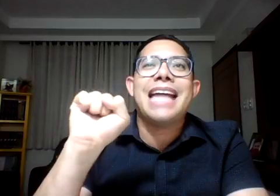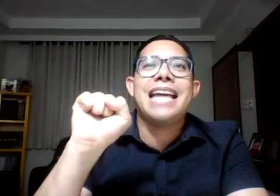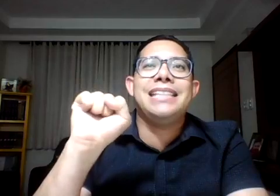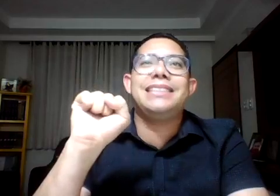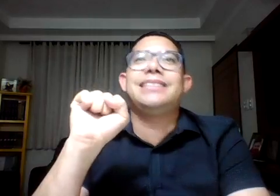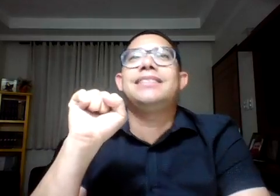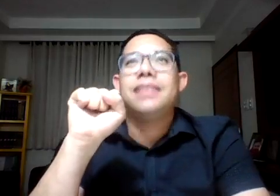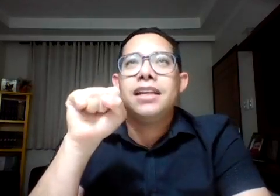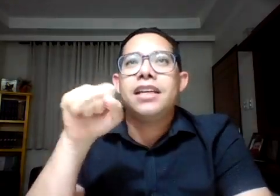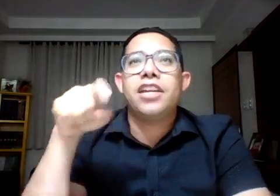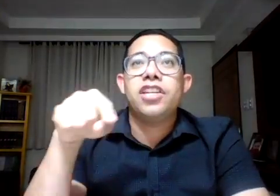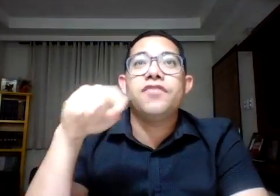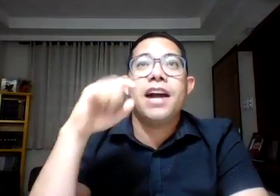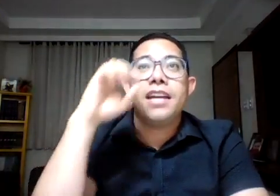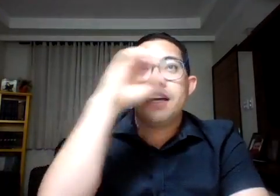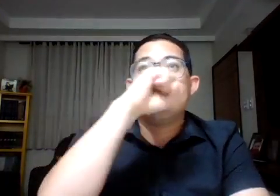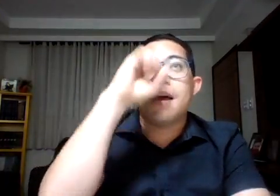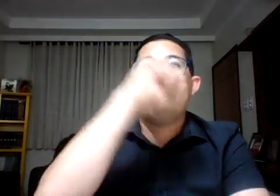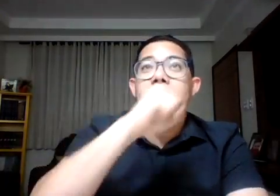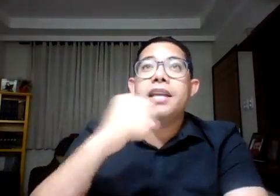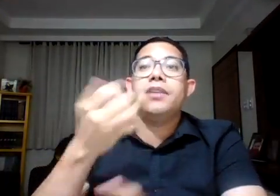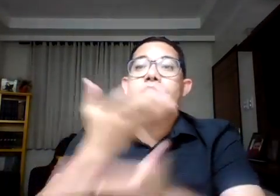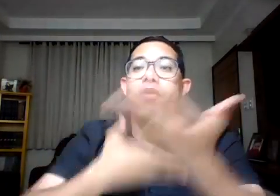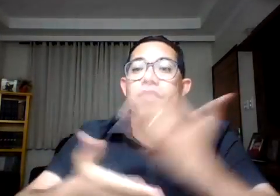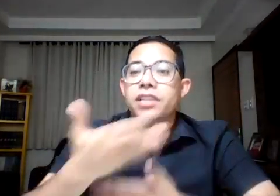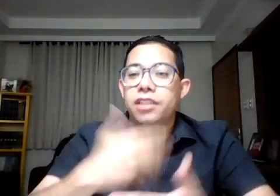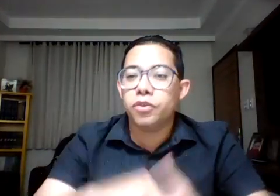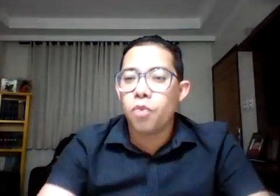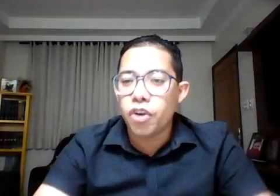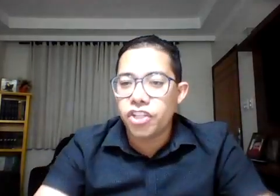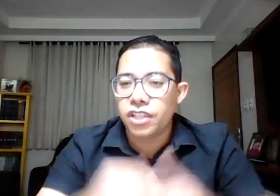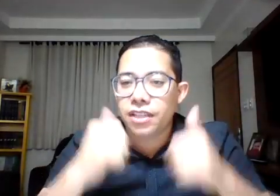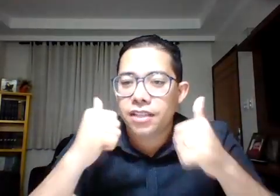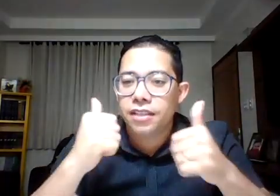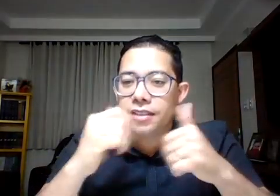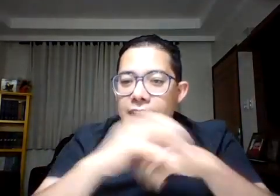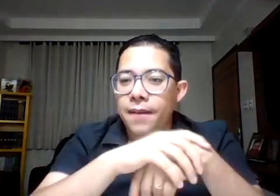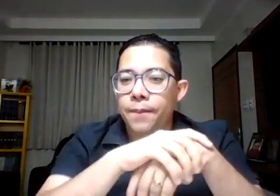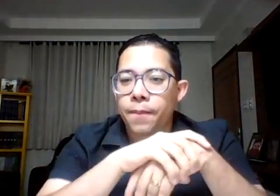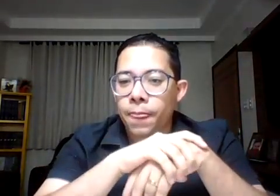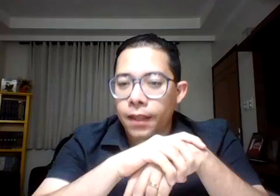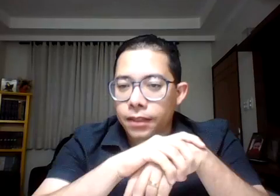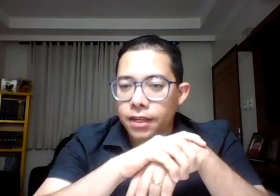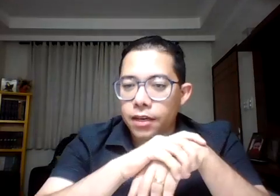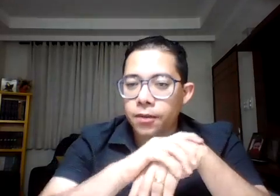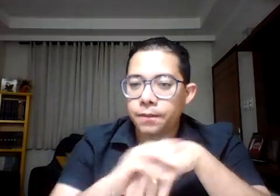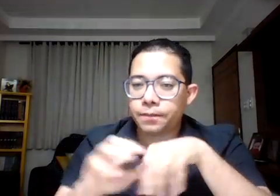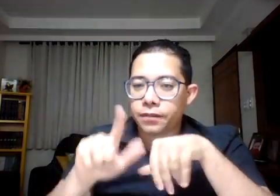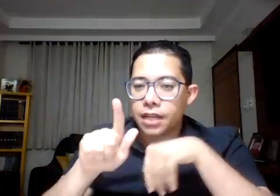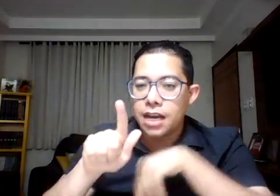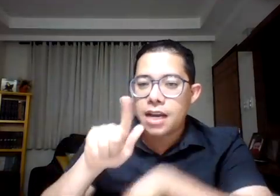fatais que a gente vai estar aprendendo e conversando hoje, tá? Então,